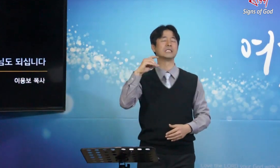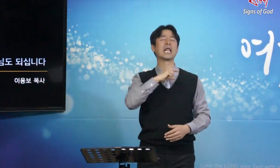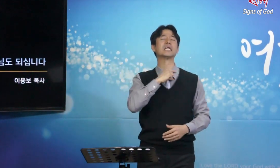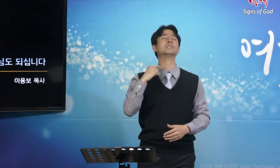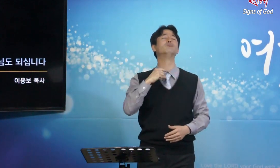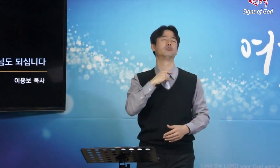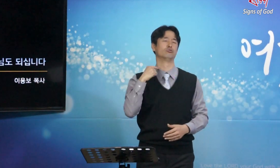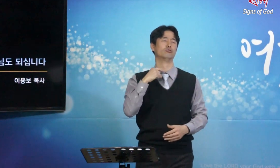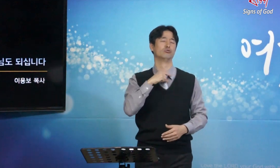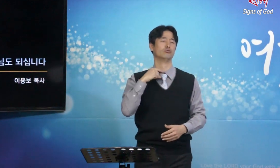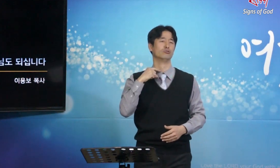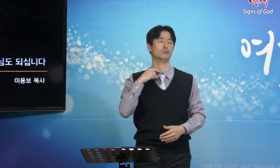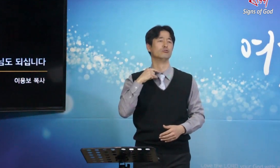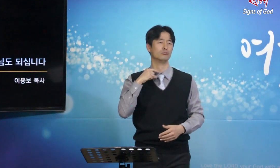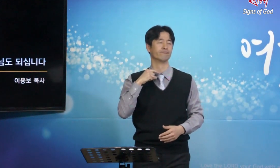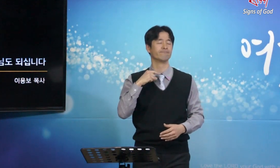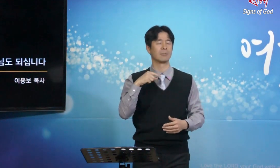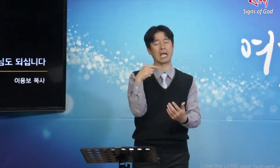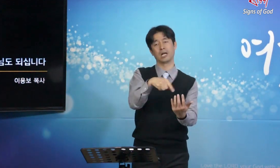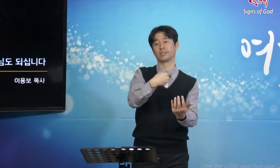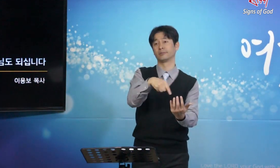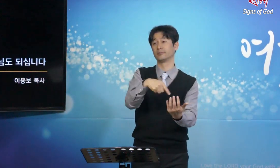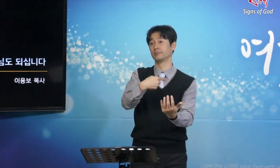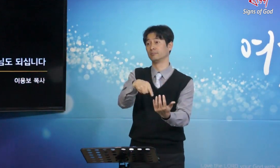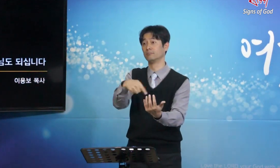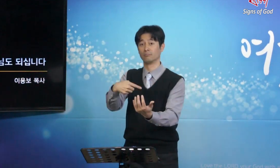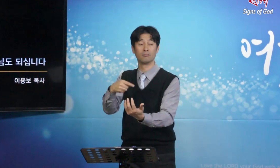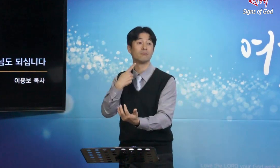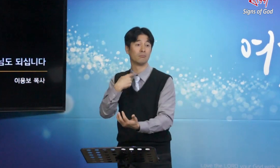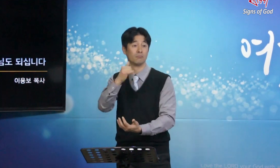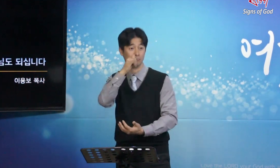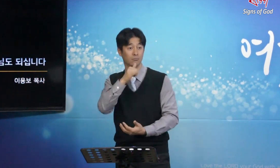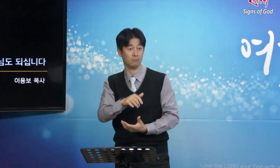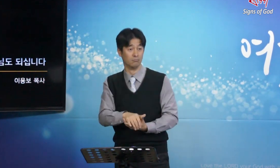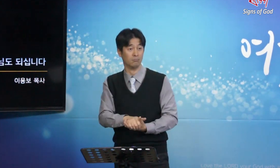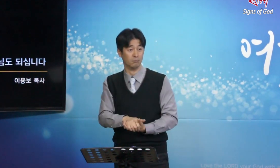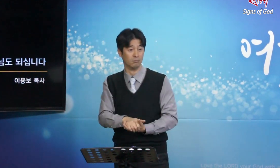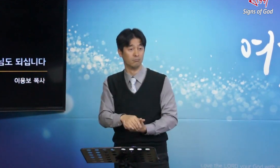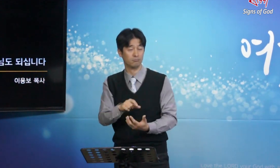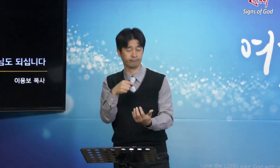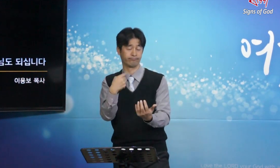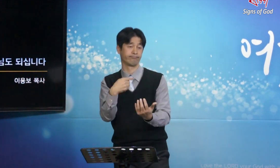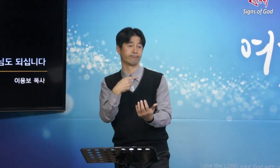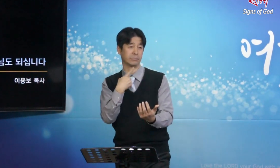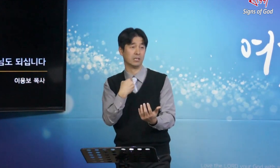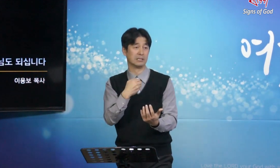있는 사제 신부들이 만들었다고 합니다. 그들이 가르쳤다라고 하죠.